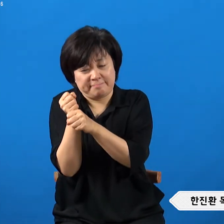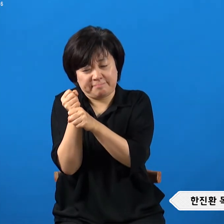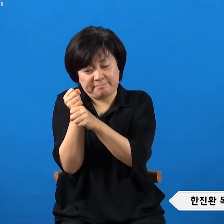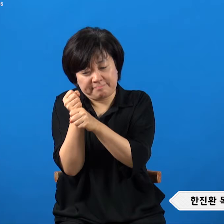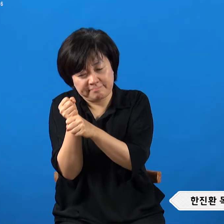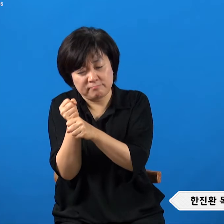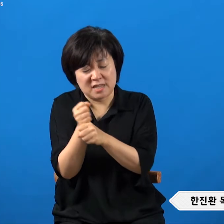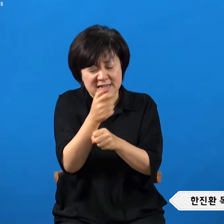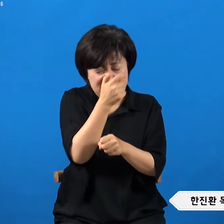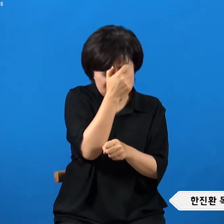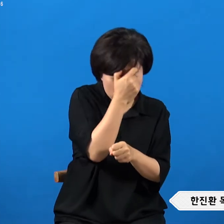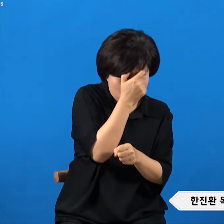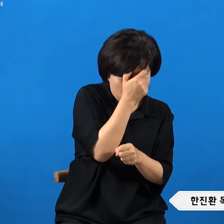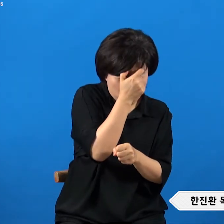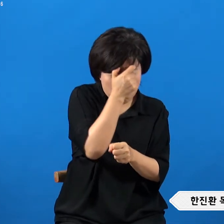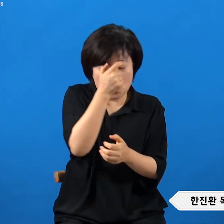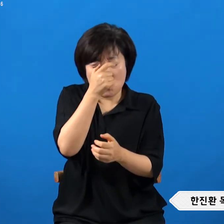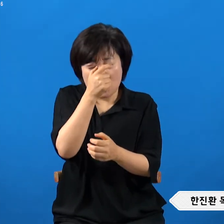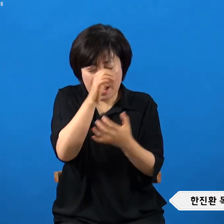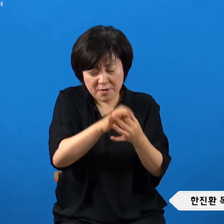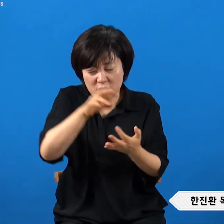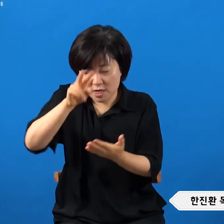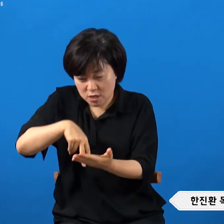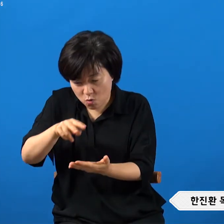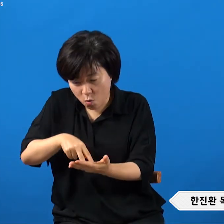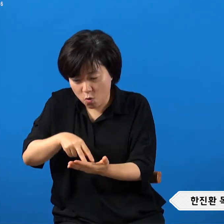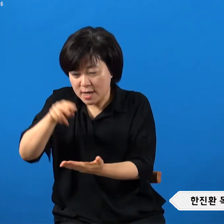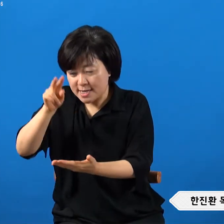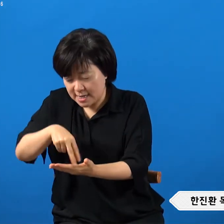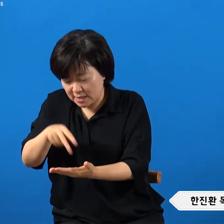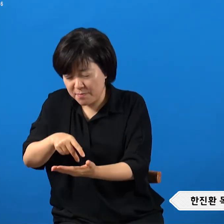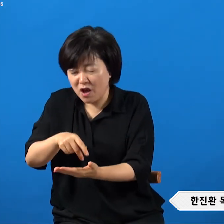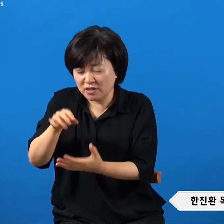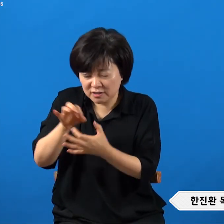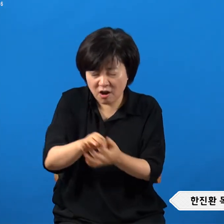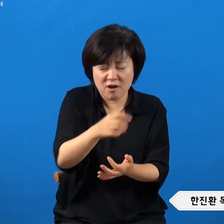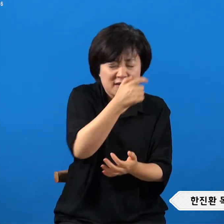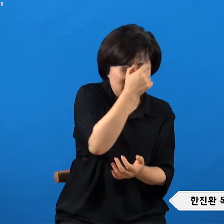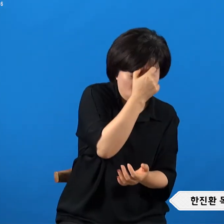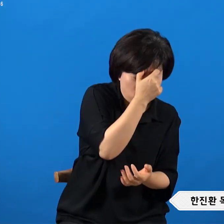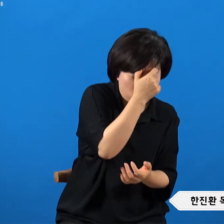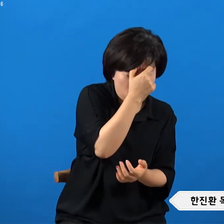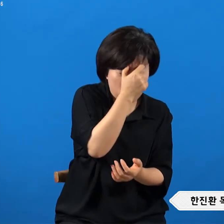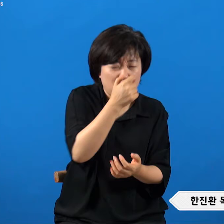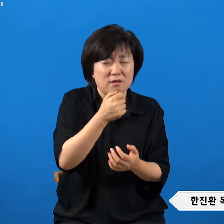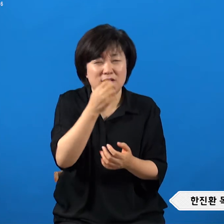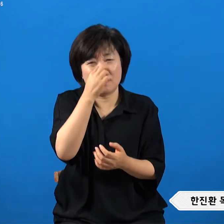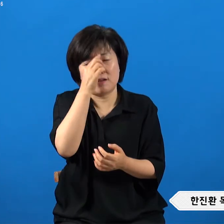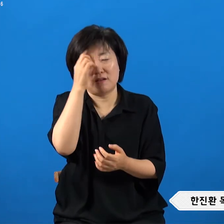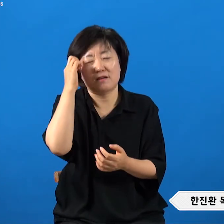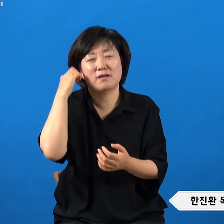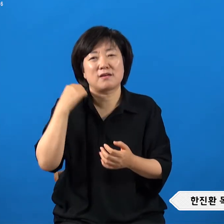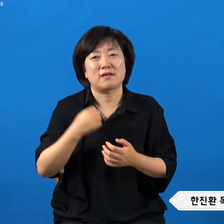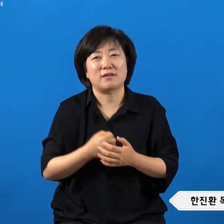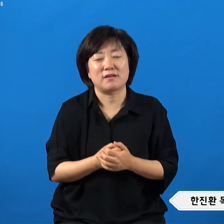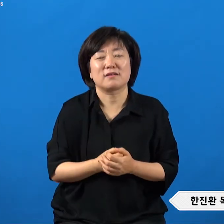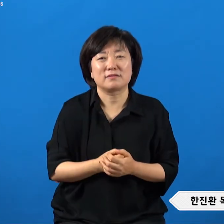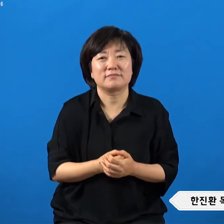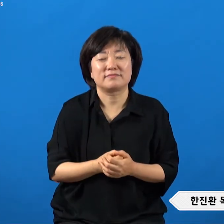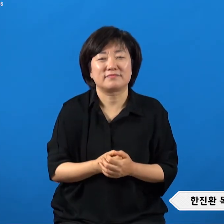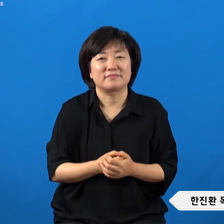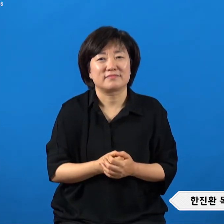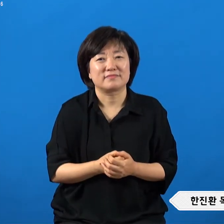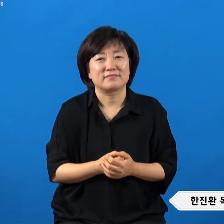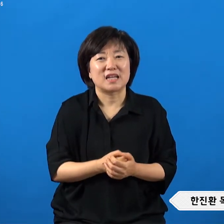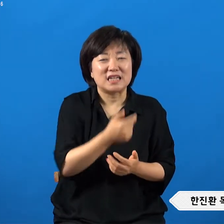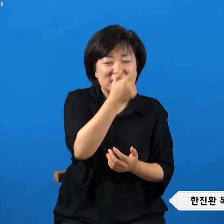말이 있습니다. 기도하면서 읽고 읽으면서 기도하자. 베텐트 레제, 레젠트